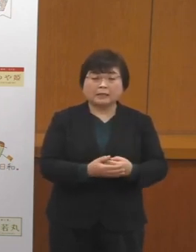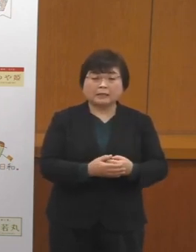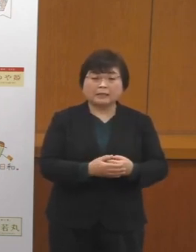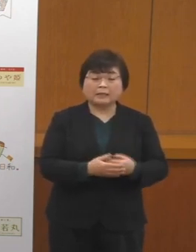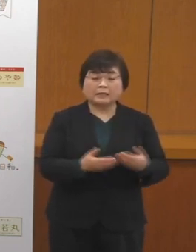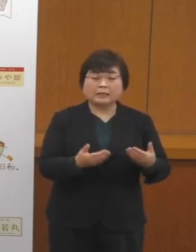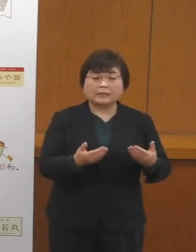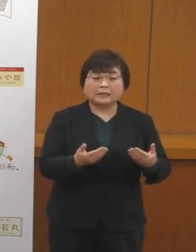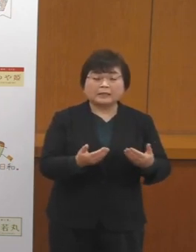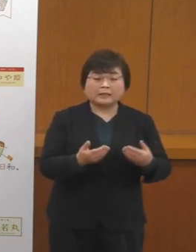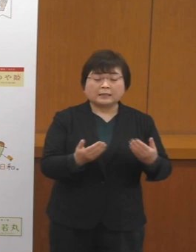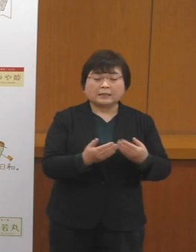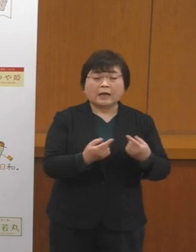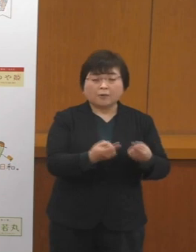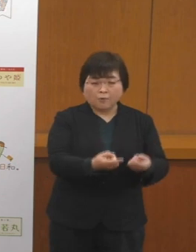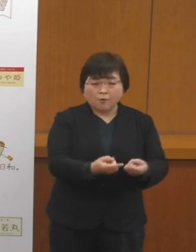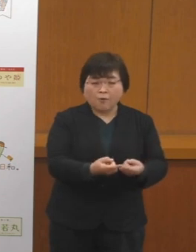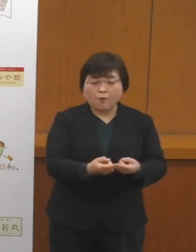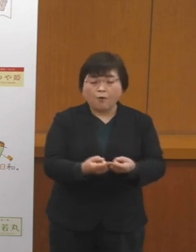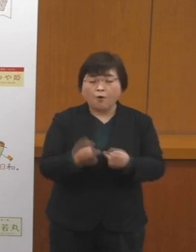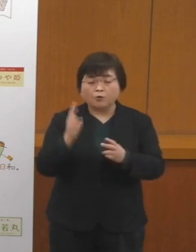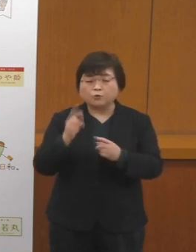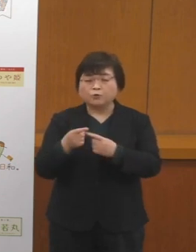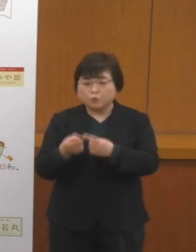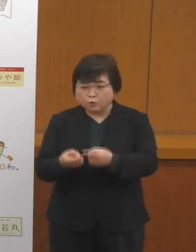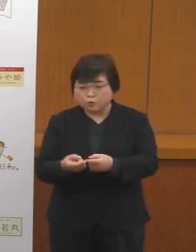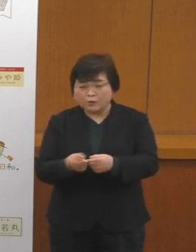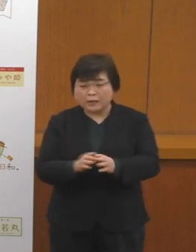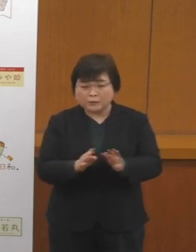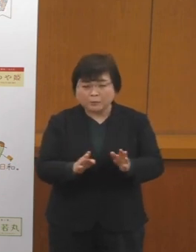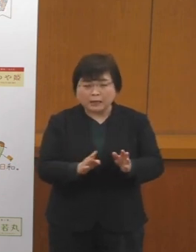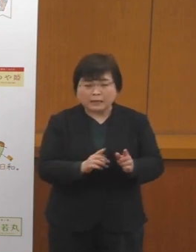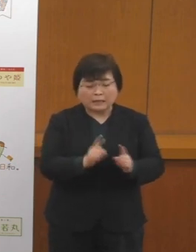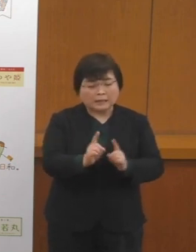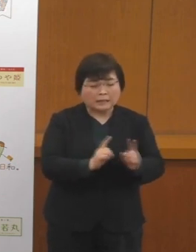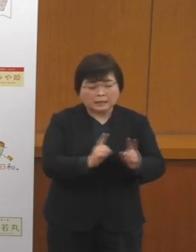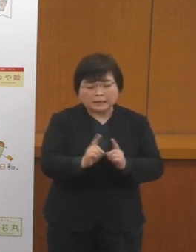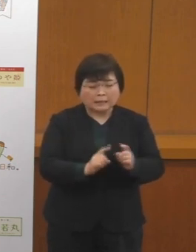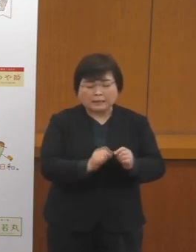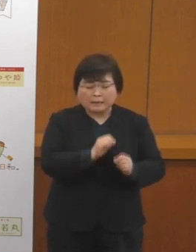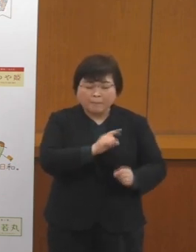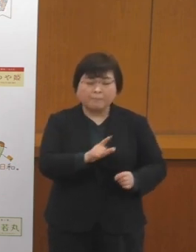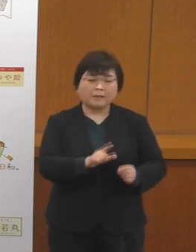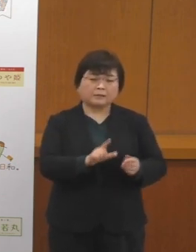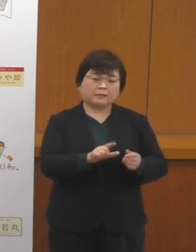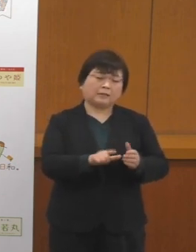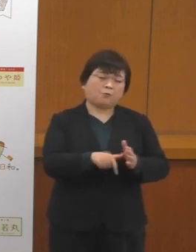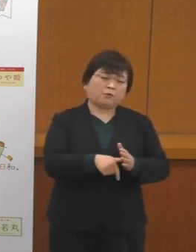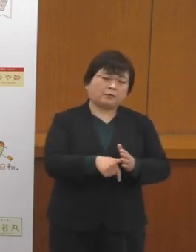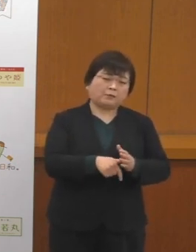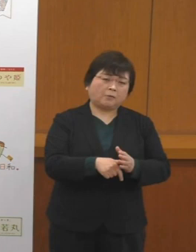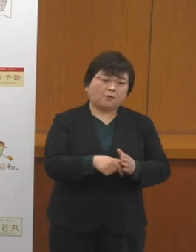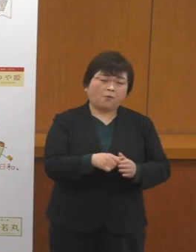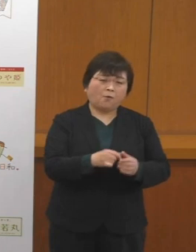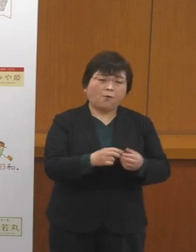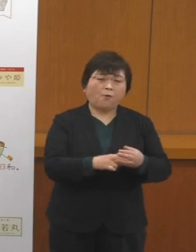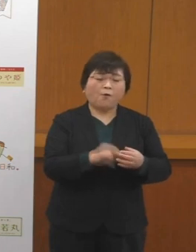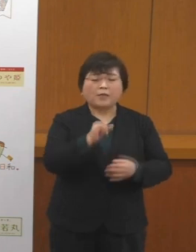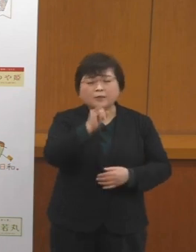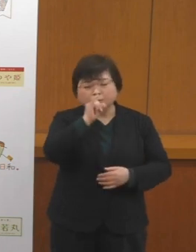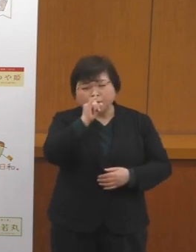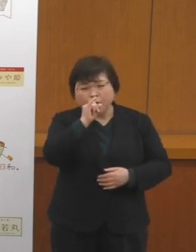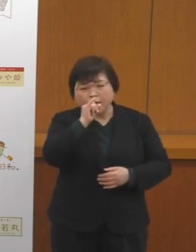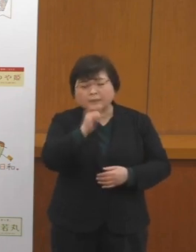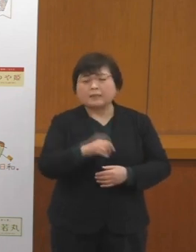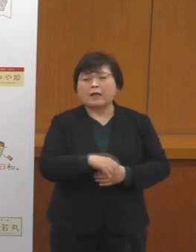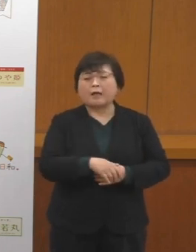や就職などで人の動きが活発な時期でありますまた季節性インフルエンザも全県的に